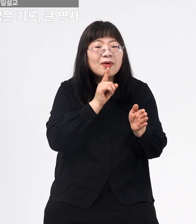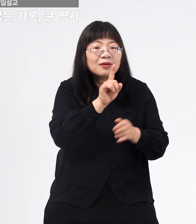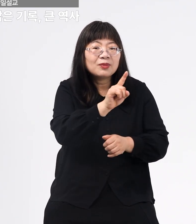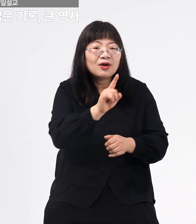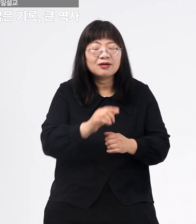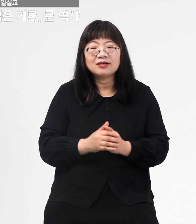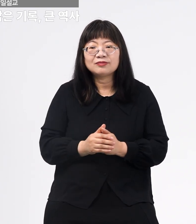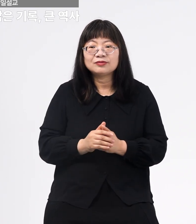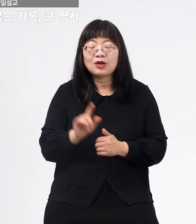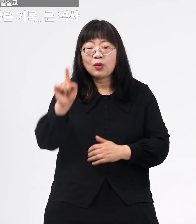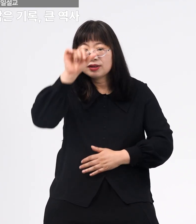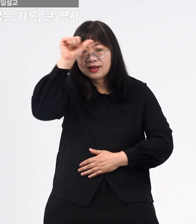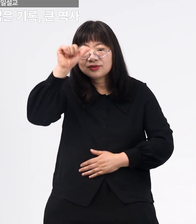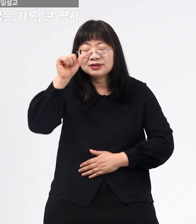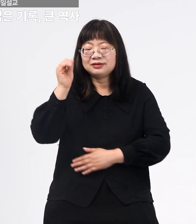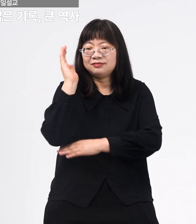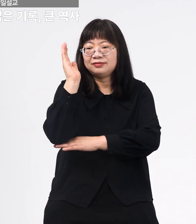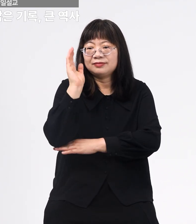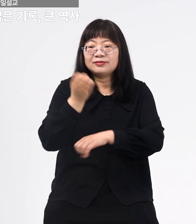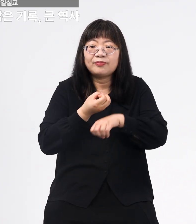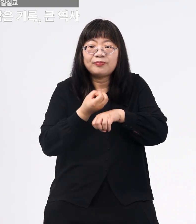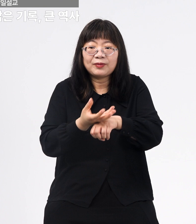어느 장로님이 얘기를 했습니다. 우리 교회